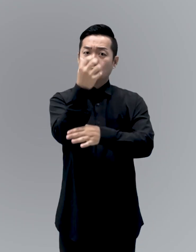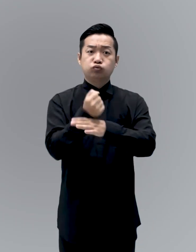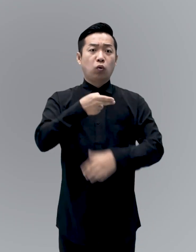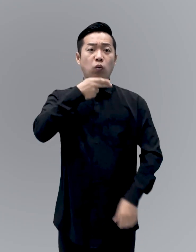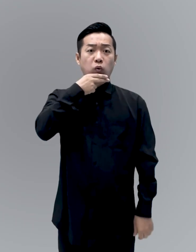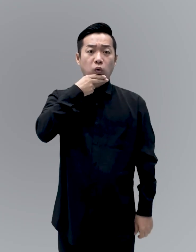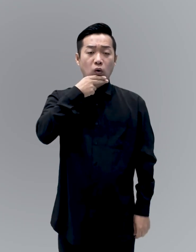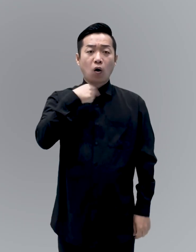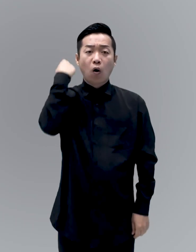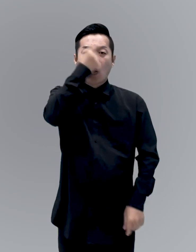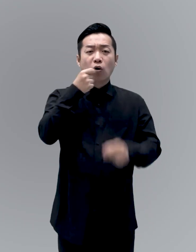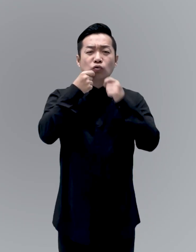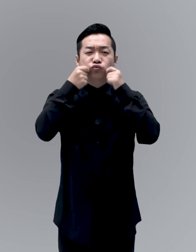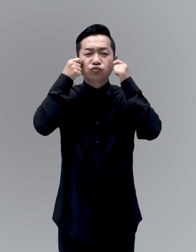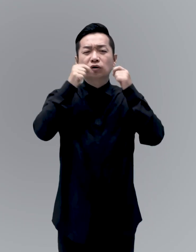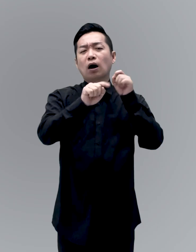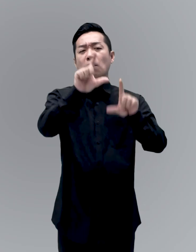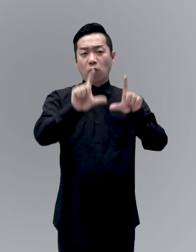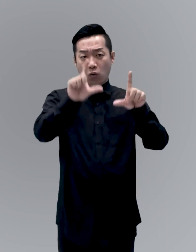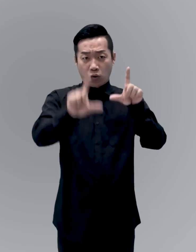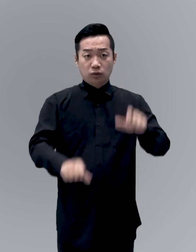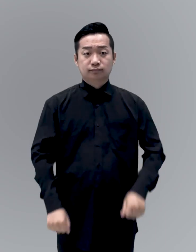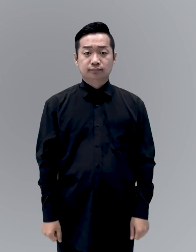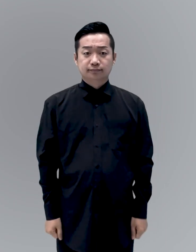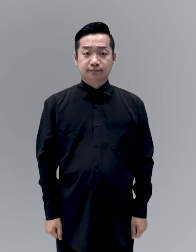않았고 웃고 있는 모습이었다.